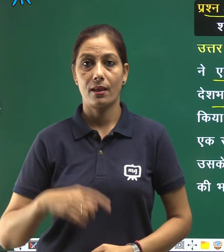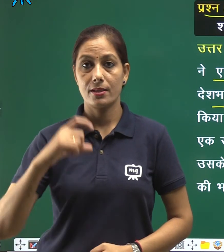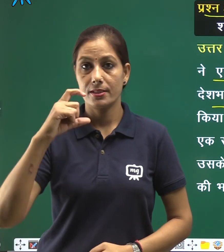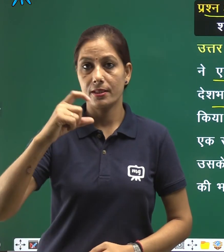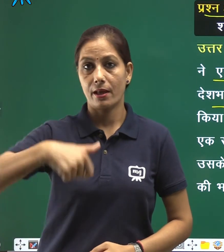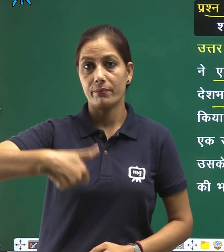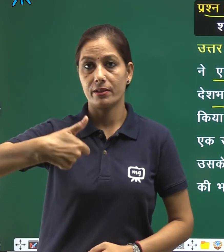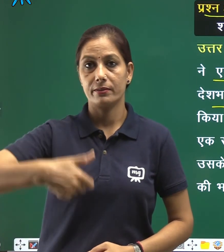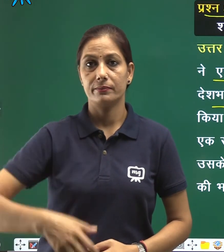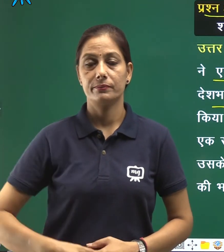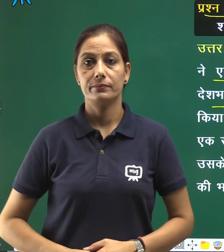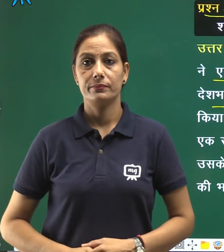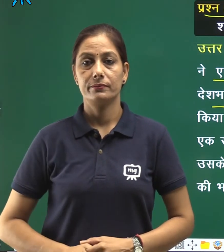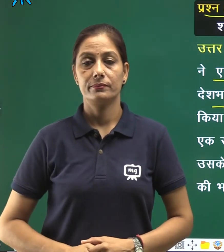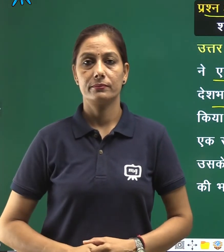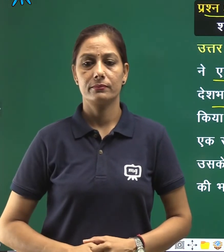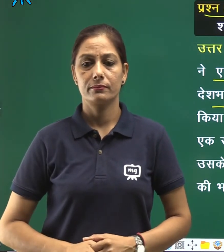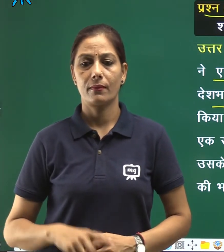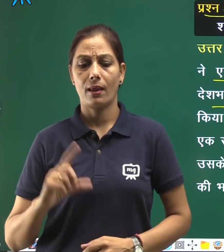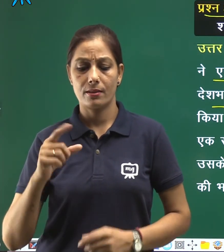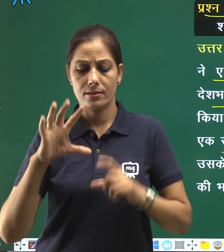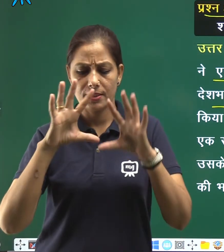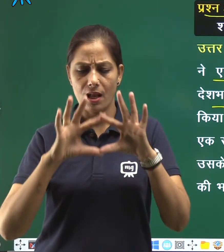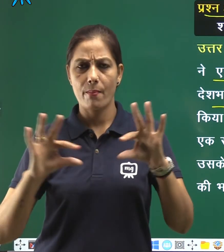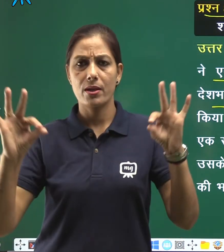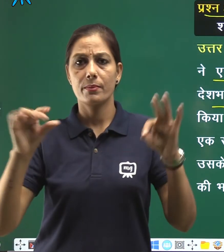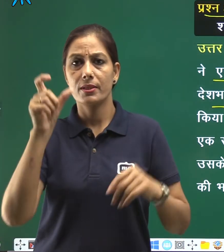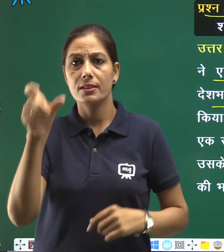कैप्टन एक सामान्य व्यक्ति था,